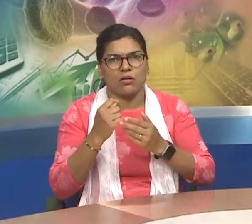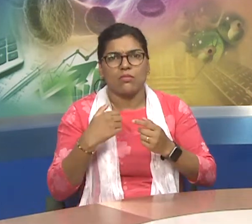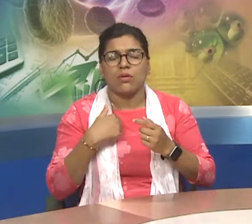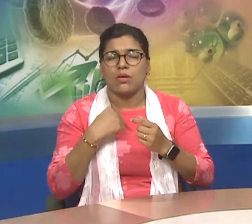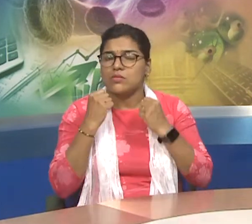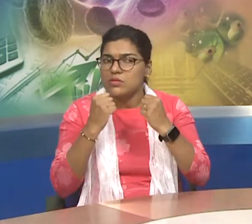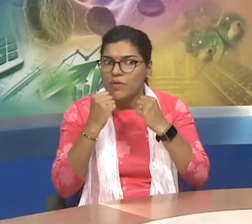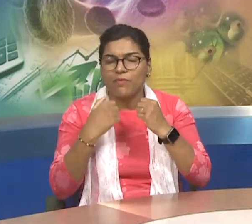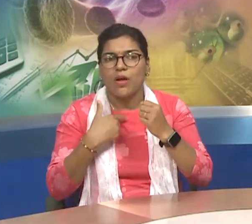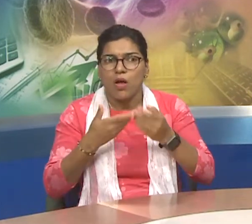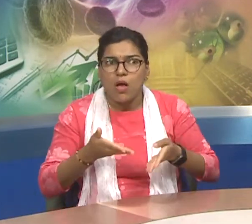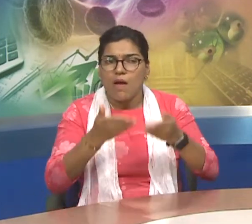endeavor,